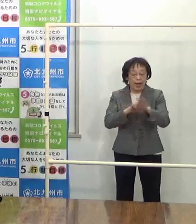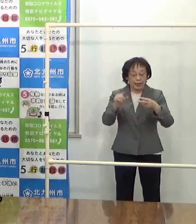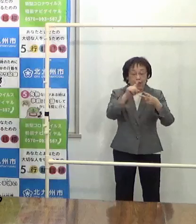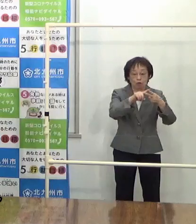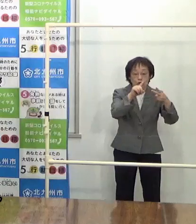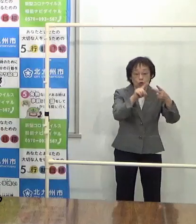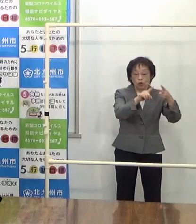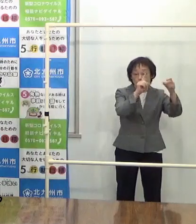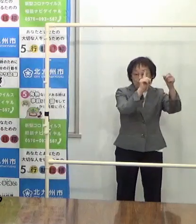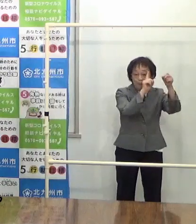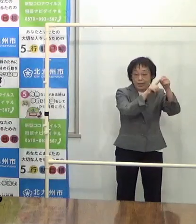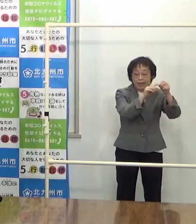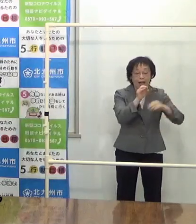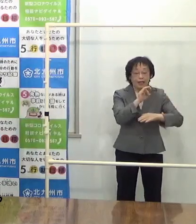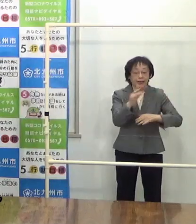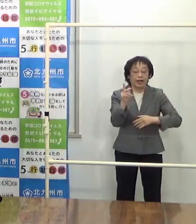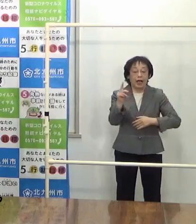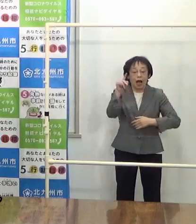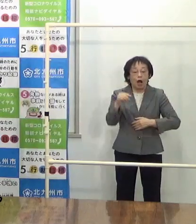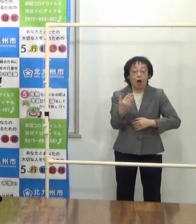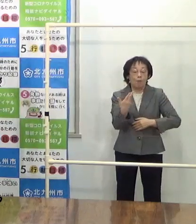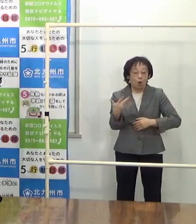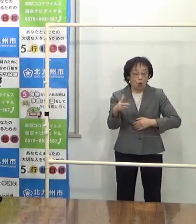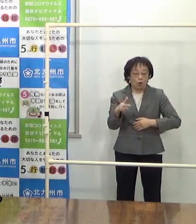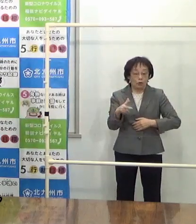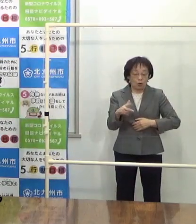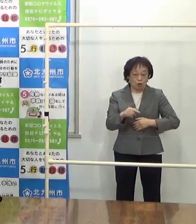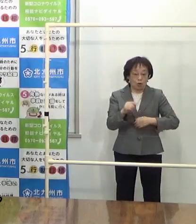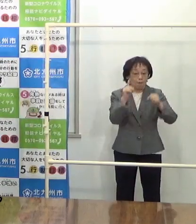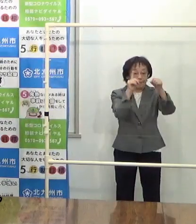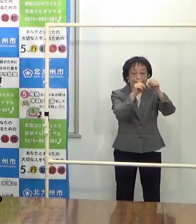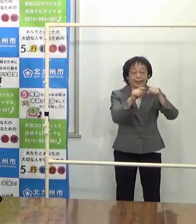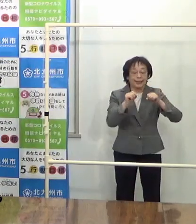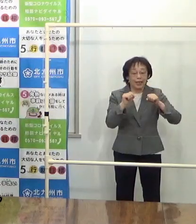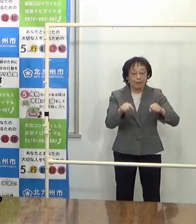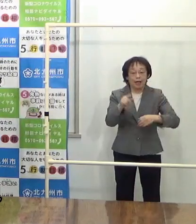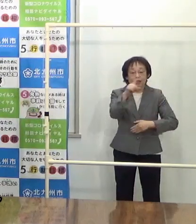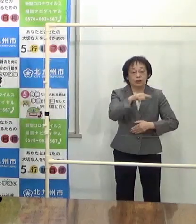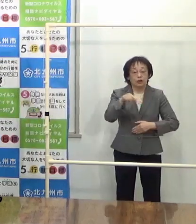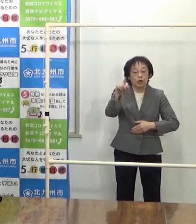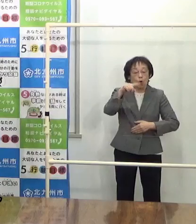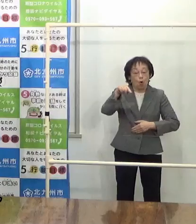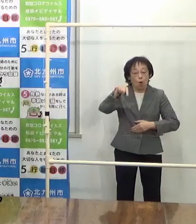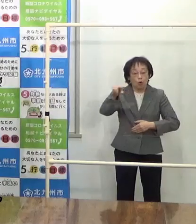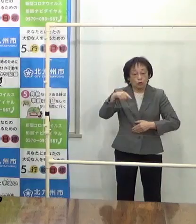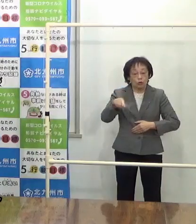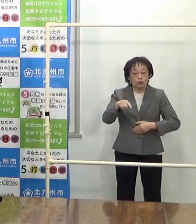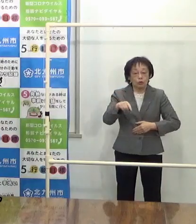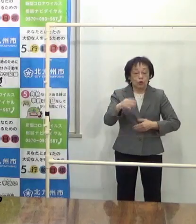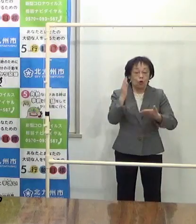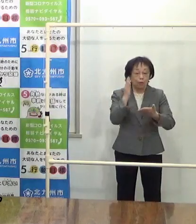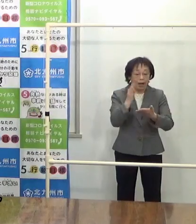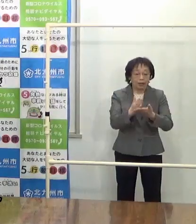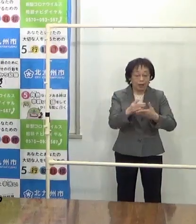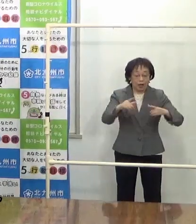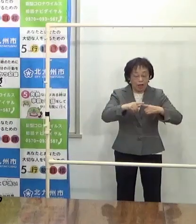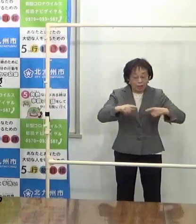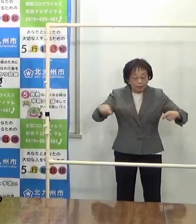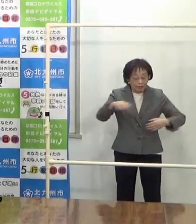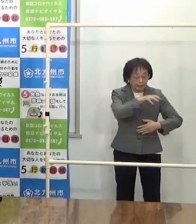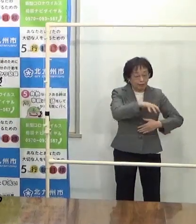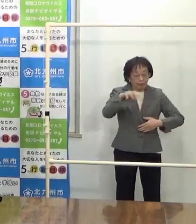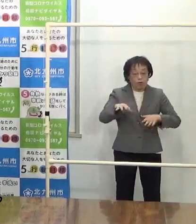。ゼロカーボンシティのトップランナーを目指しておりますが、脱炭素の先行事例を全国に広